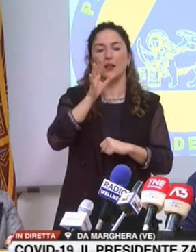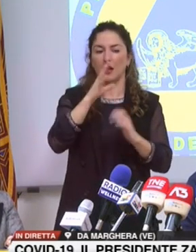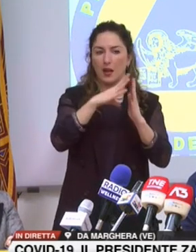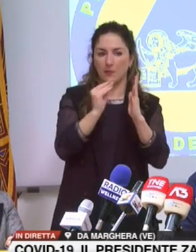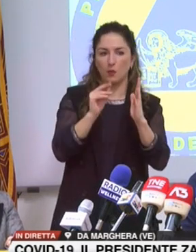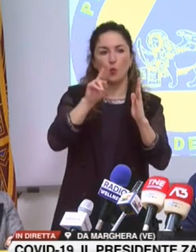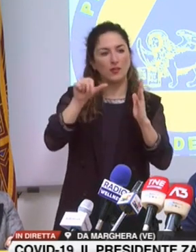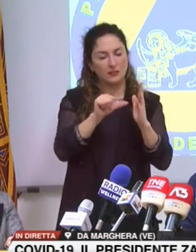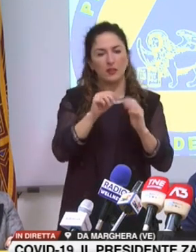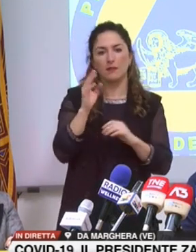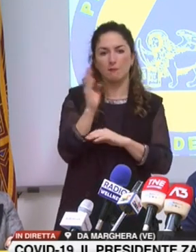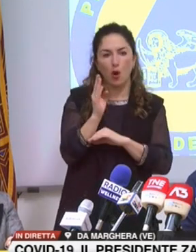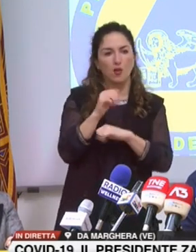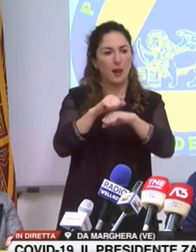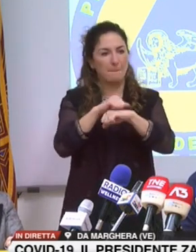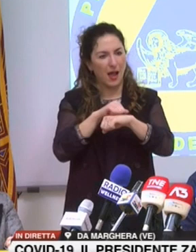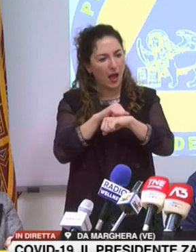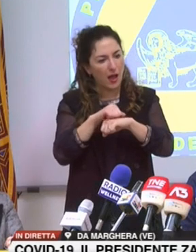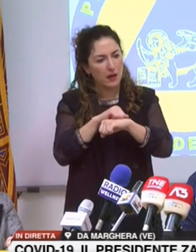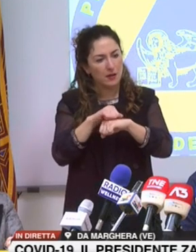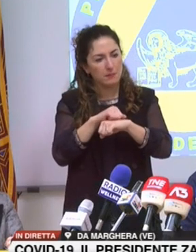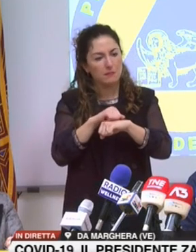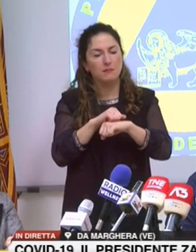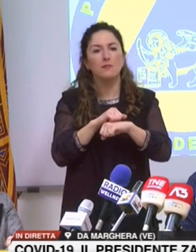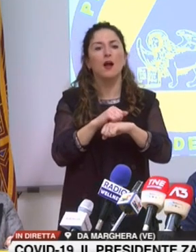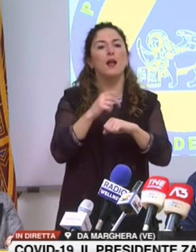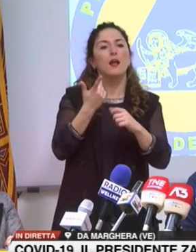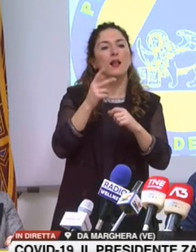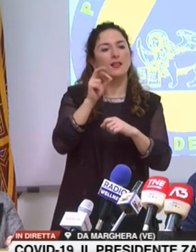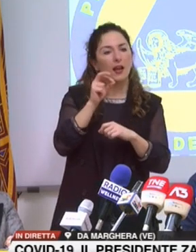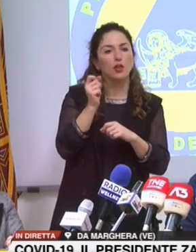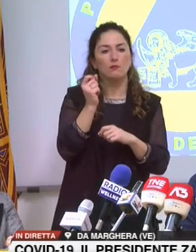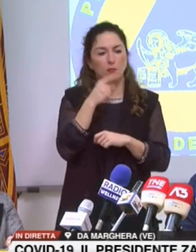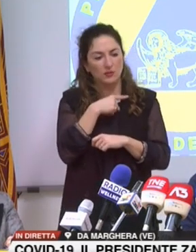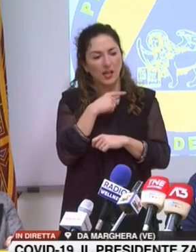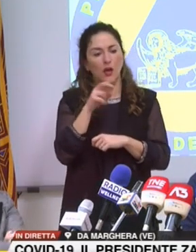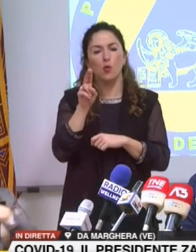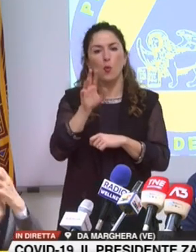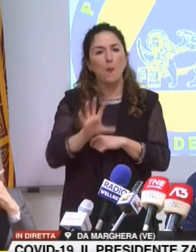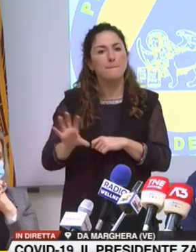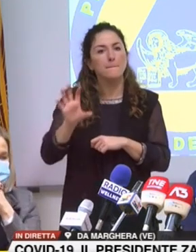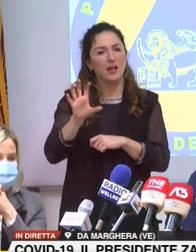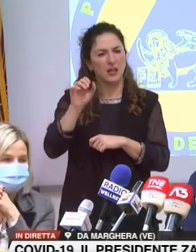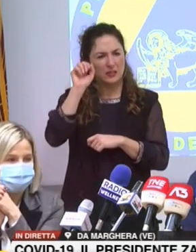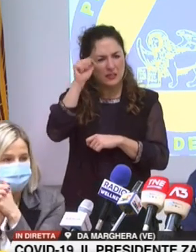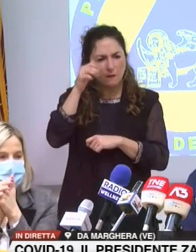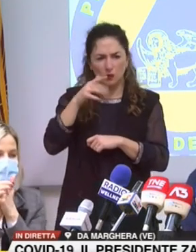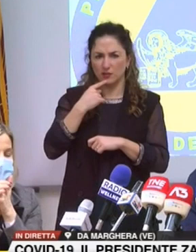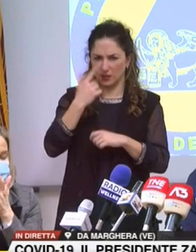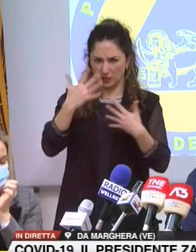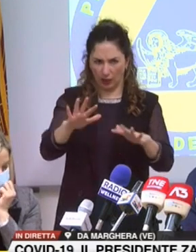Romagna, mi risulta Bologna, Parma, penso alle province autonome di Trento e Bolzano, mi risulta anche l'Umbria, la Sardegna forse l'ho già